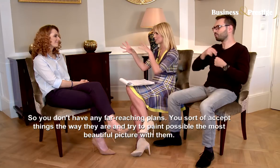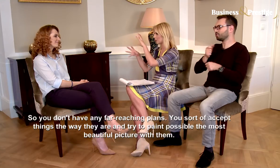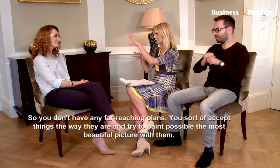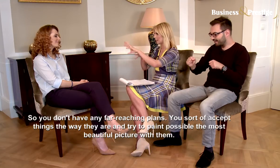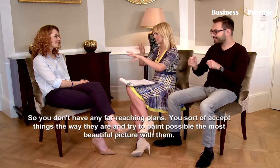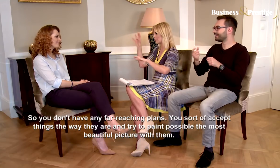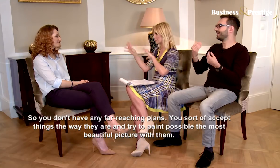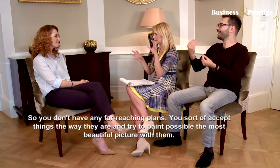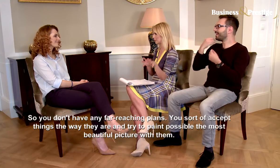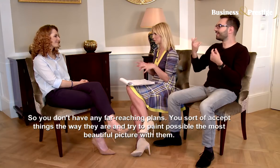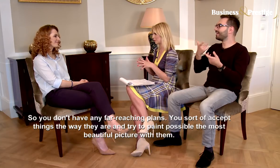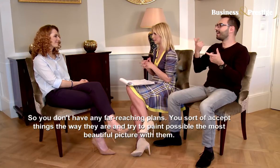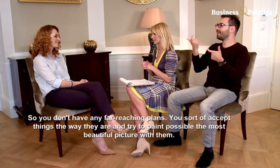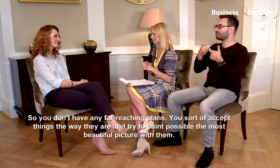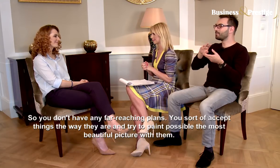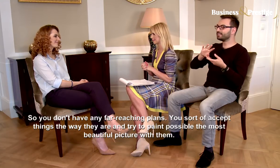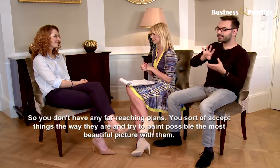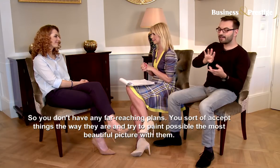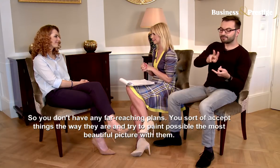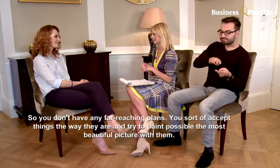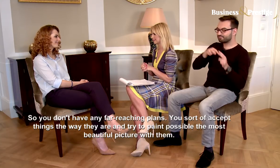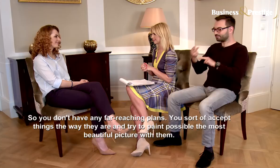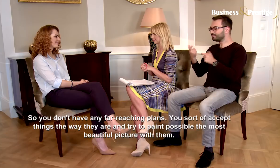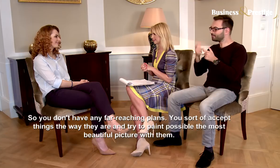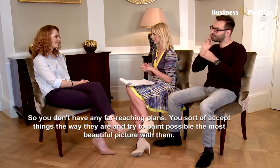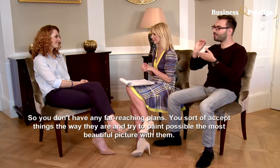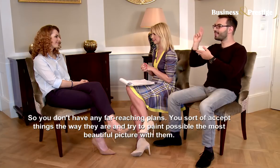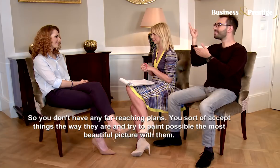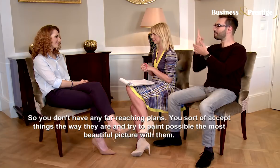próbujesz z tego namalować najpiękniejszy obraz.